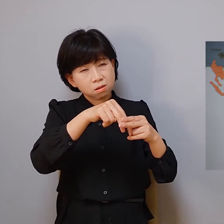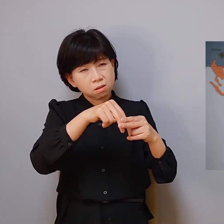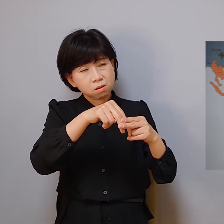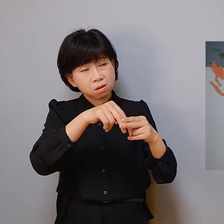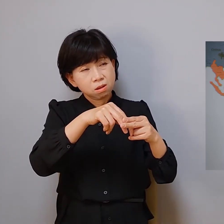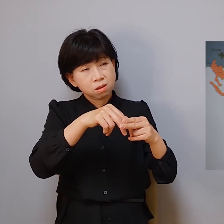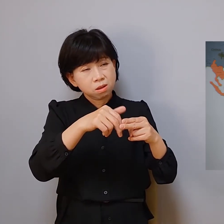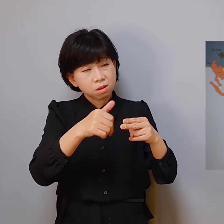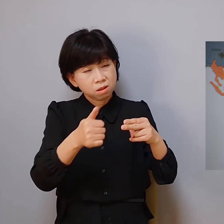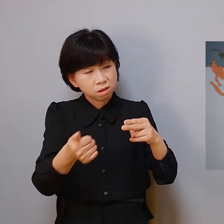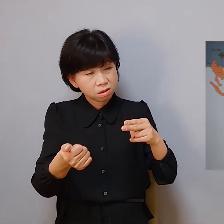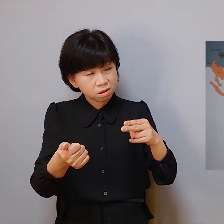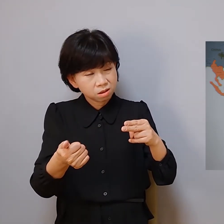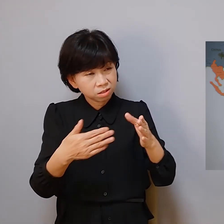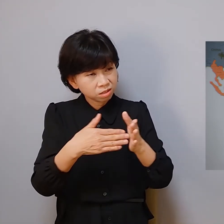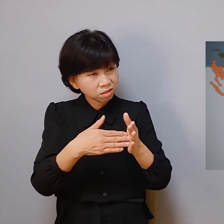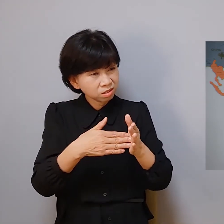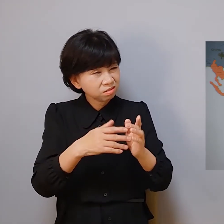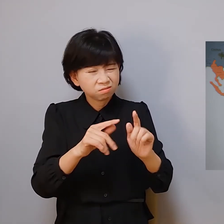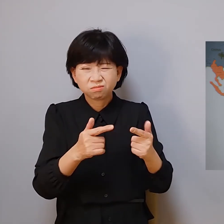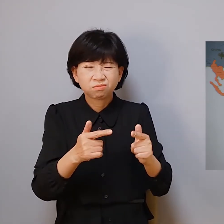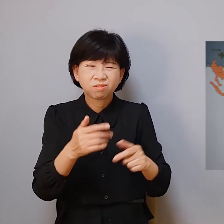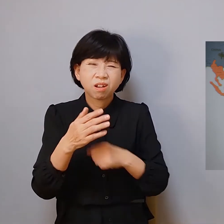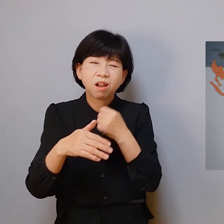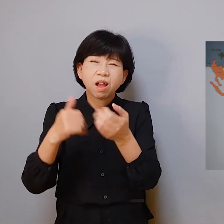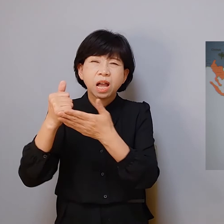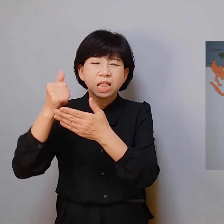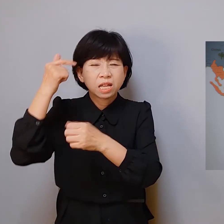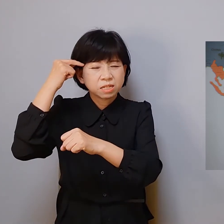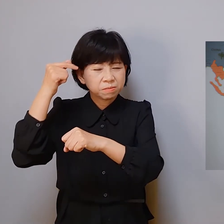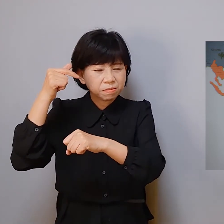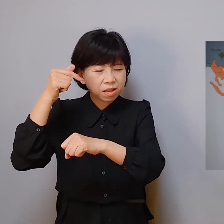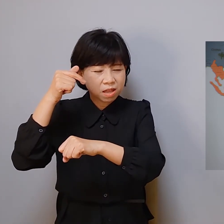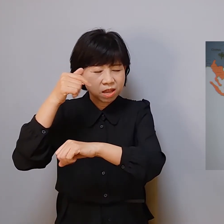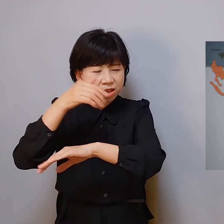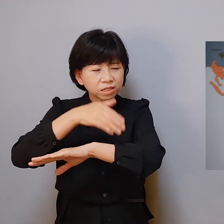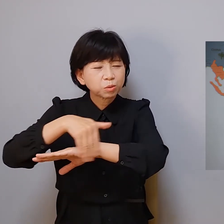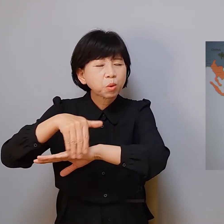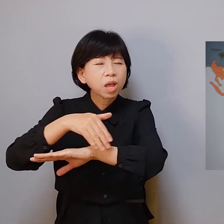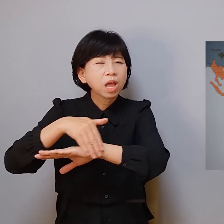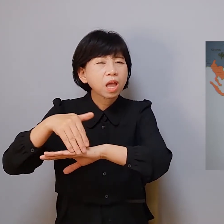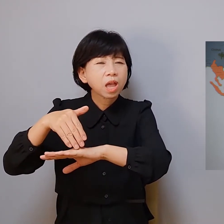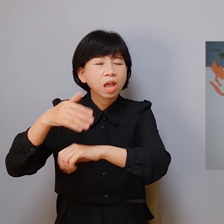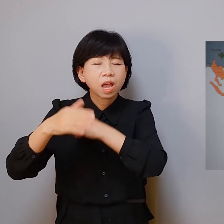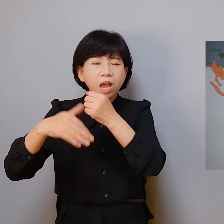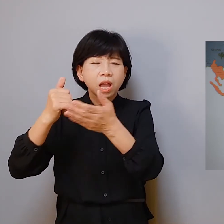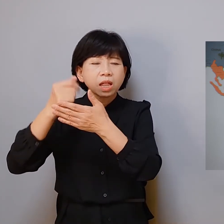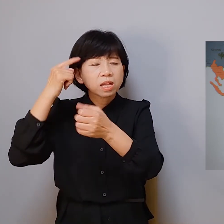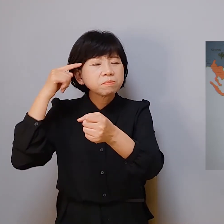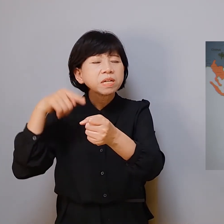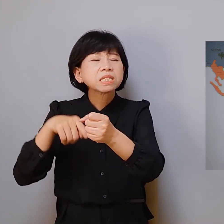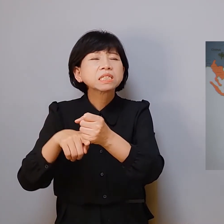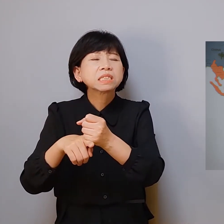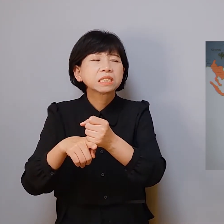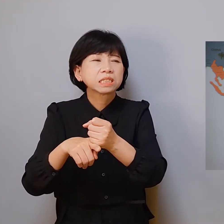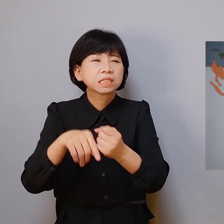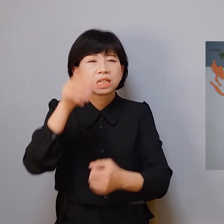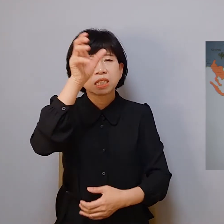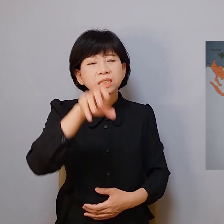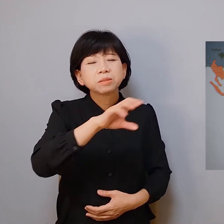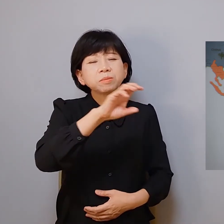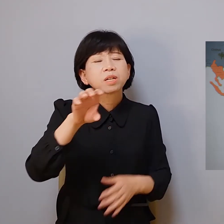성실하게 일하시는 거죠. 하나님의 뜻과 섭리는요, 십자가를 통해서 이루어지는